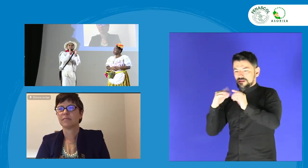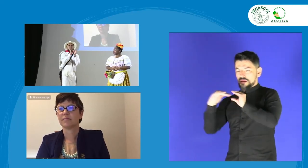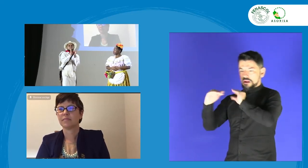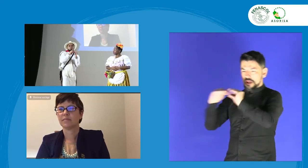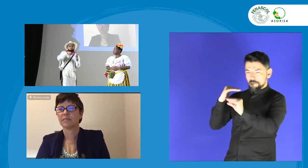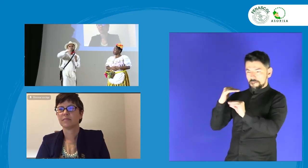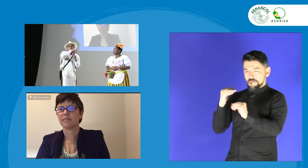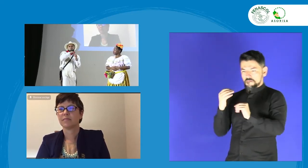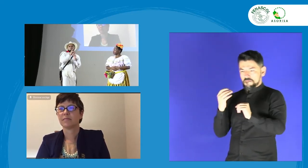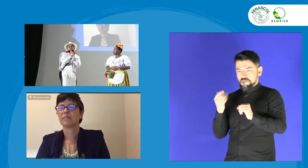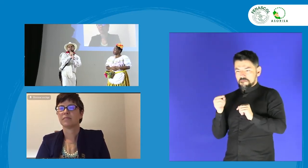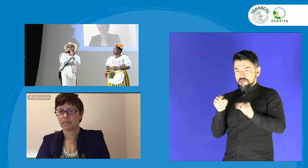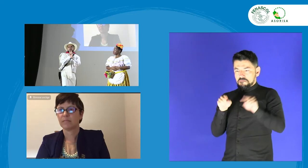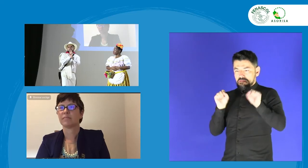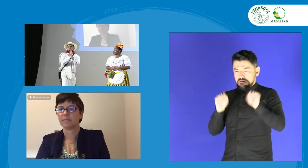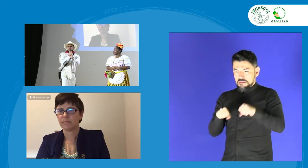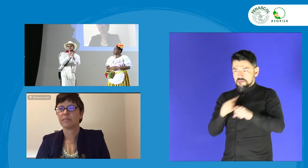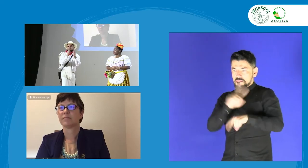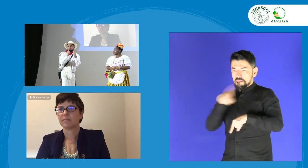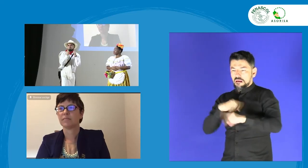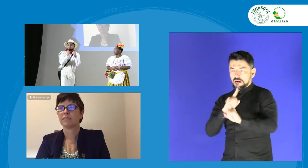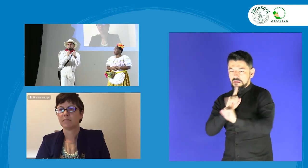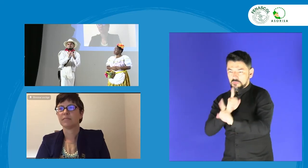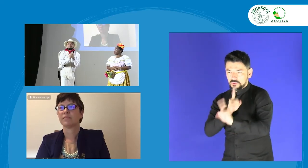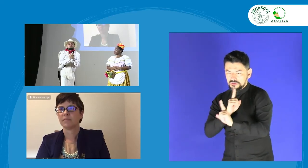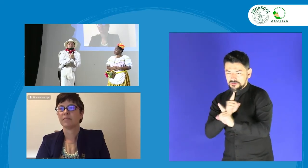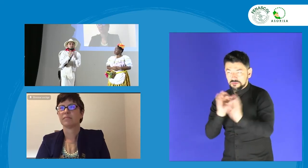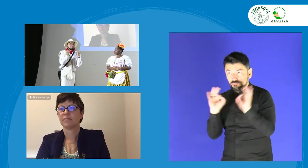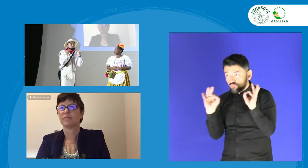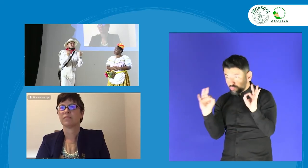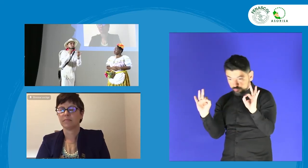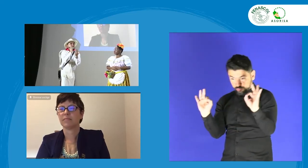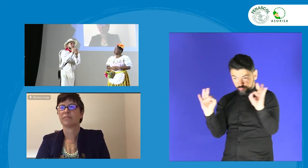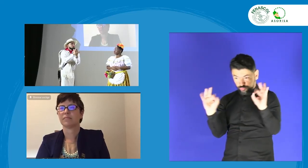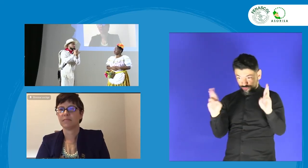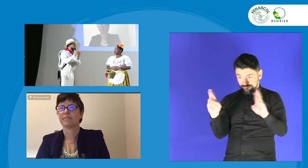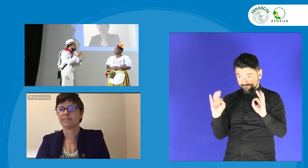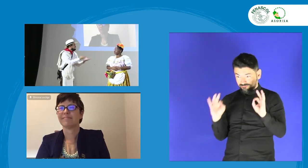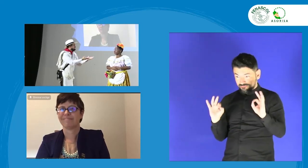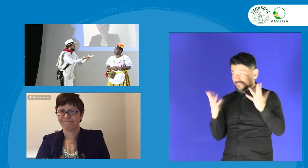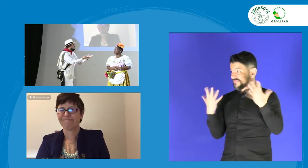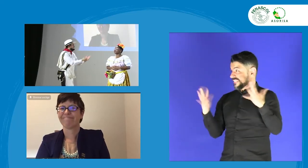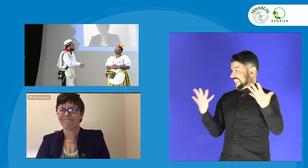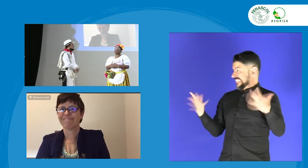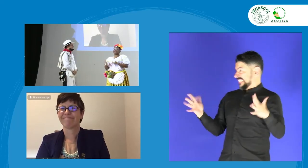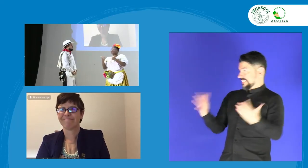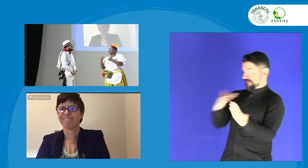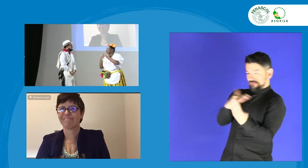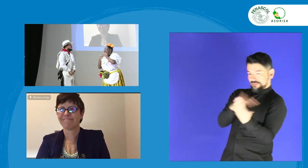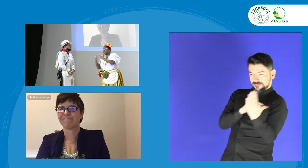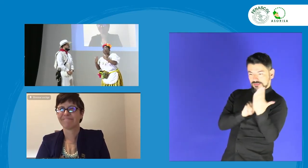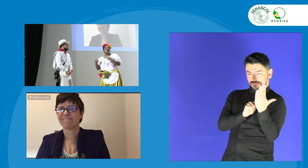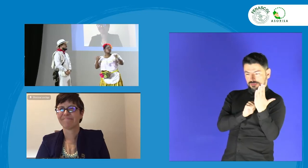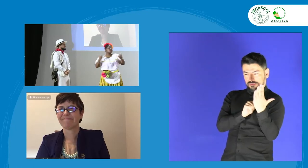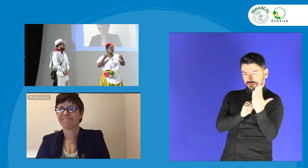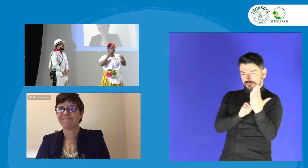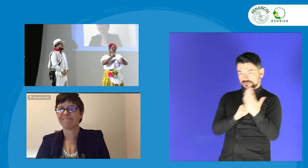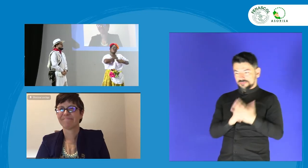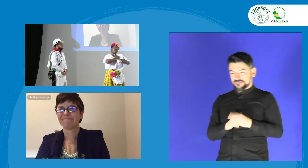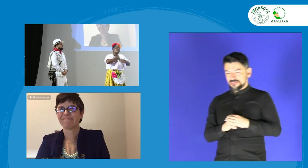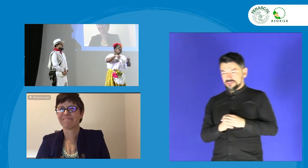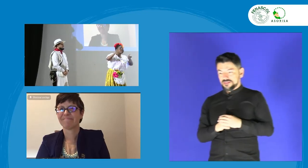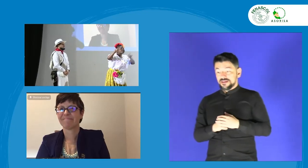directamente. Desde FENASCOL también vamos a dar respuesta a todas las inquietudes que ustedes tengan. Entonces continuamos con nuestro